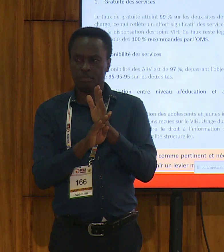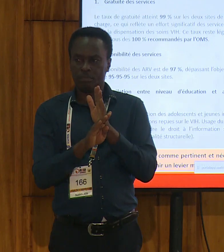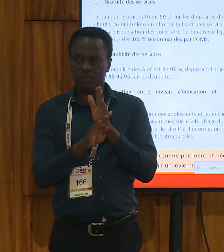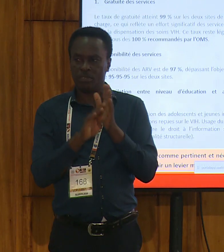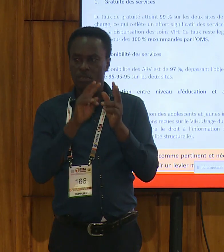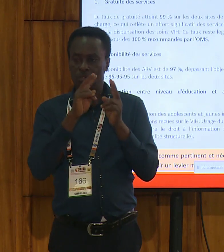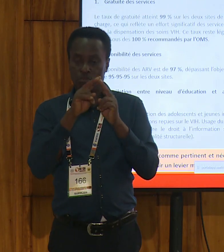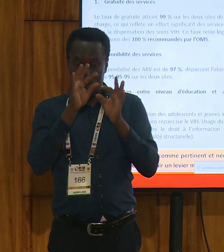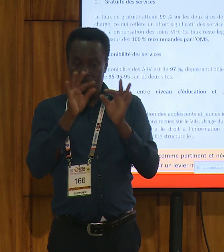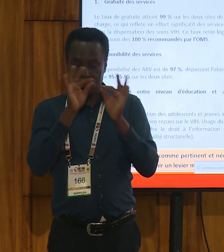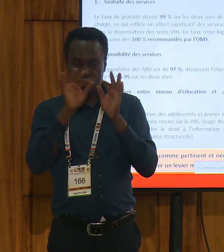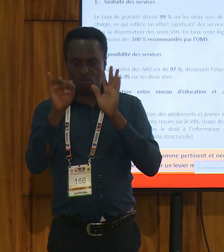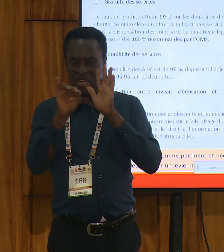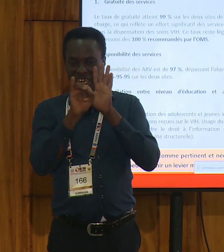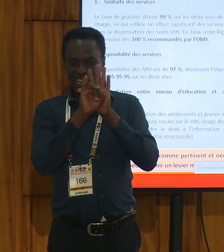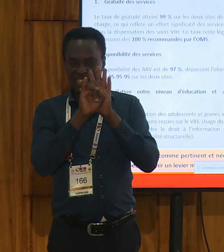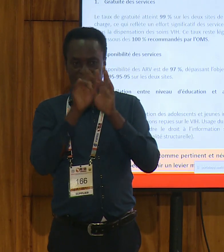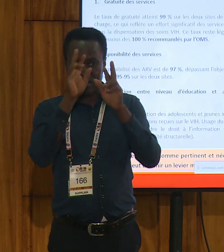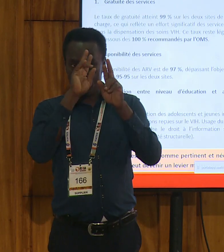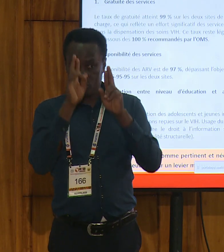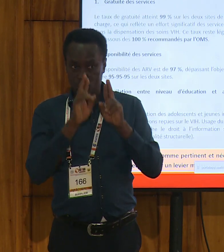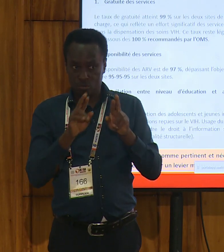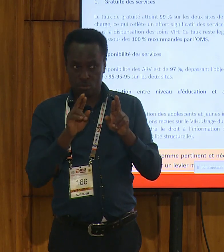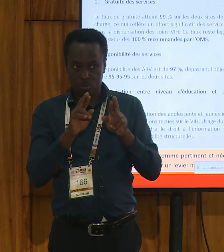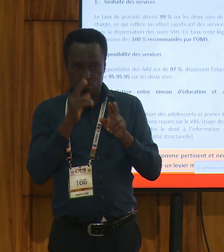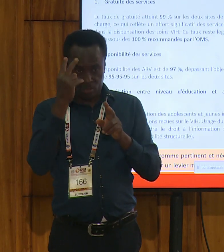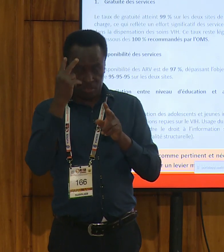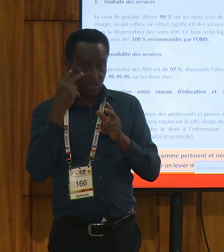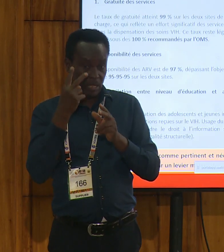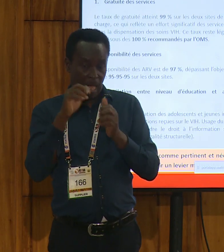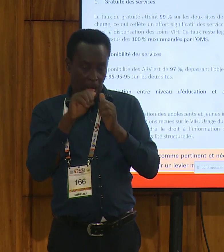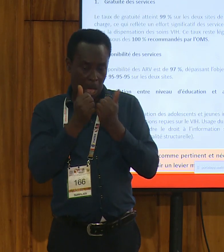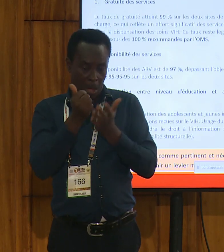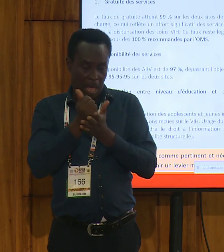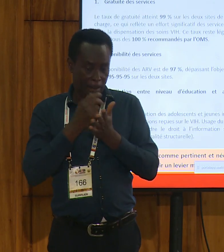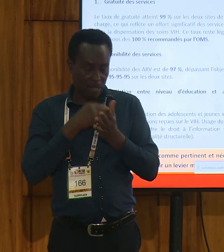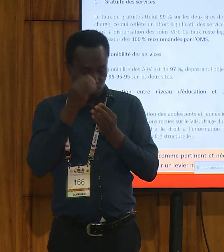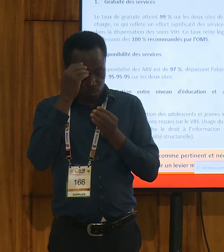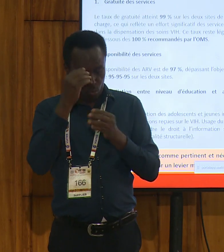d'identifier les écarts et de renforcer la chaîne d'approvisionnement dans les